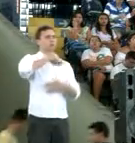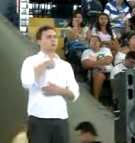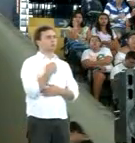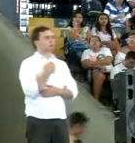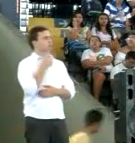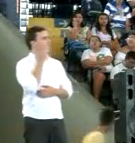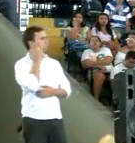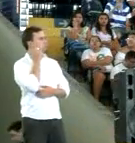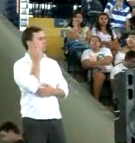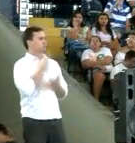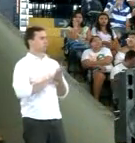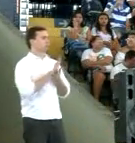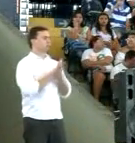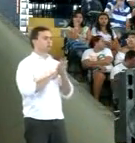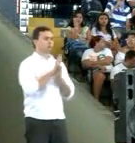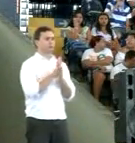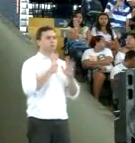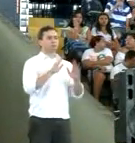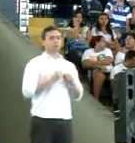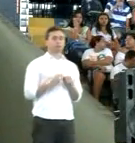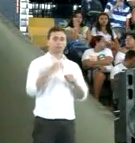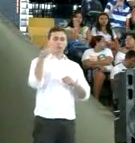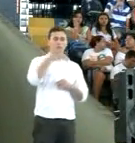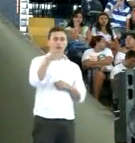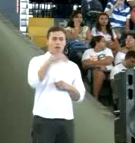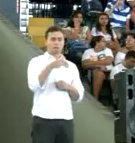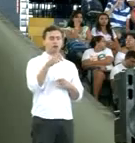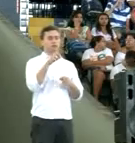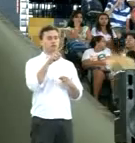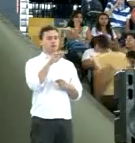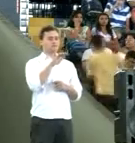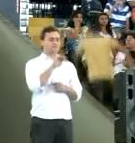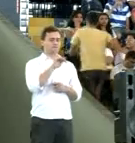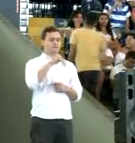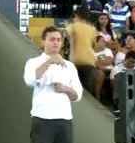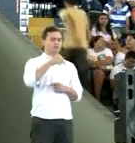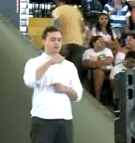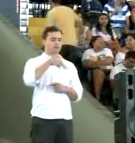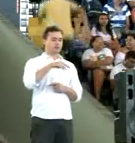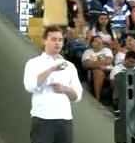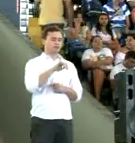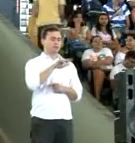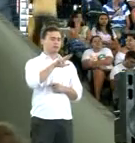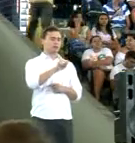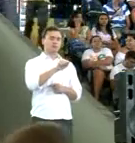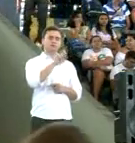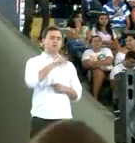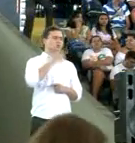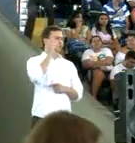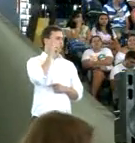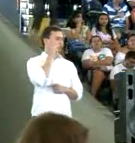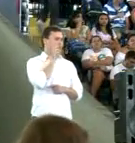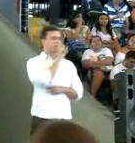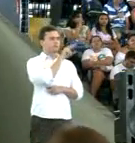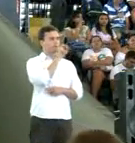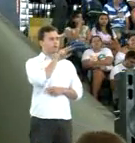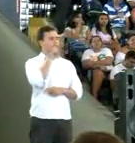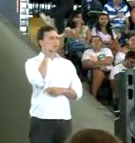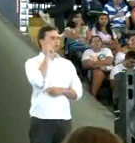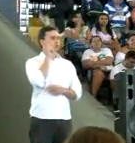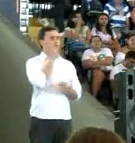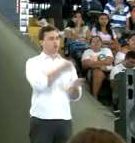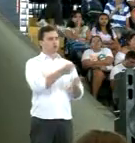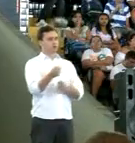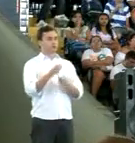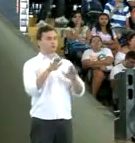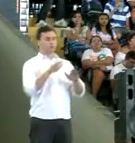a matemática financeira, ela está no dia a dia. Então, muito cuidado, muita calma na hora que você for operar. Eu vou tentar